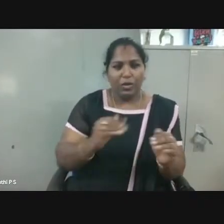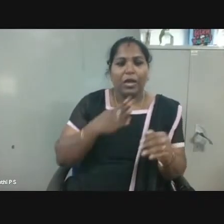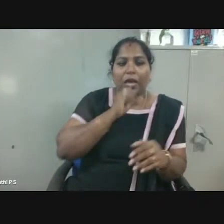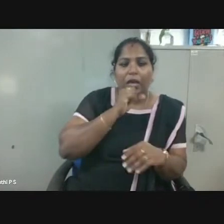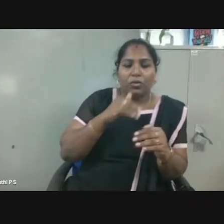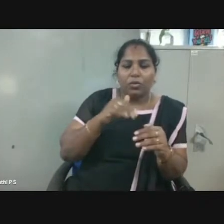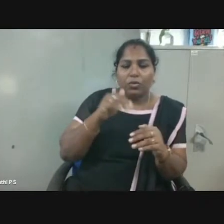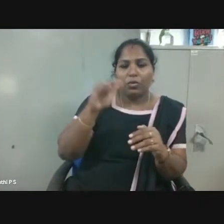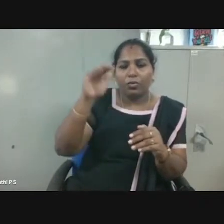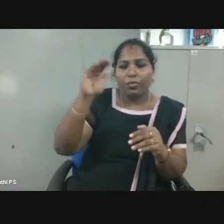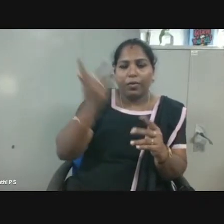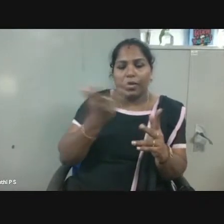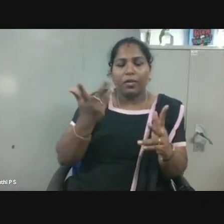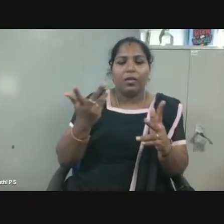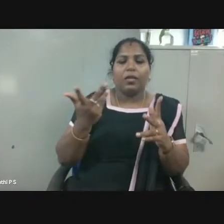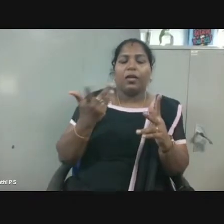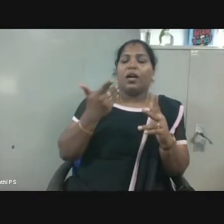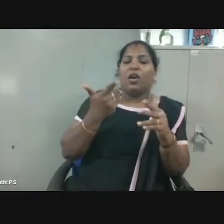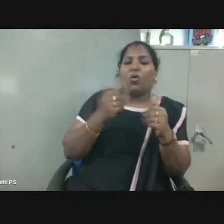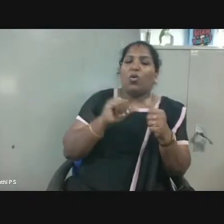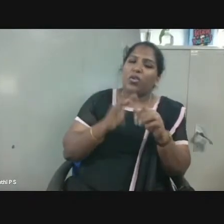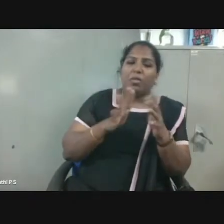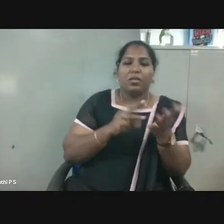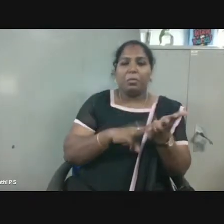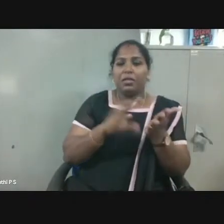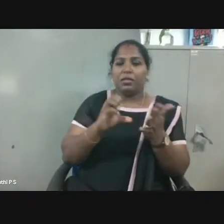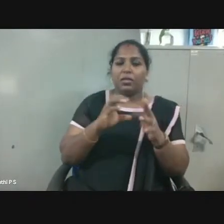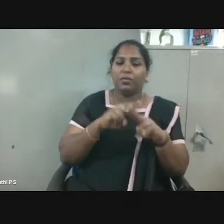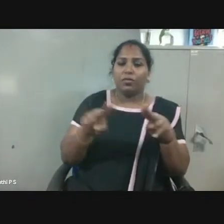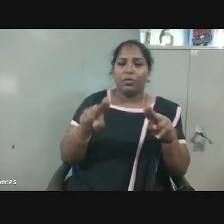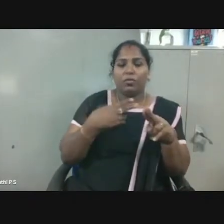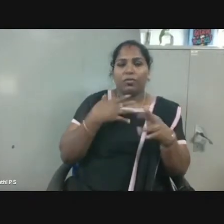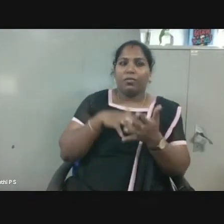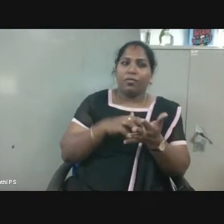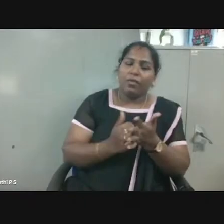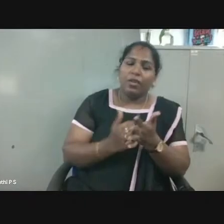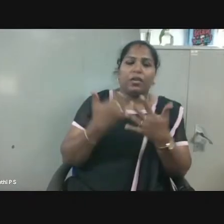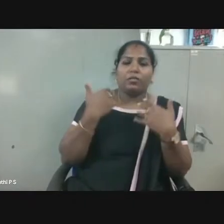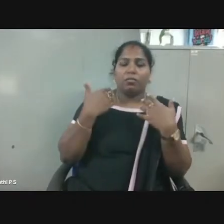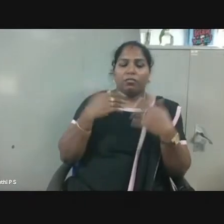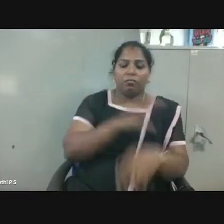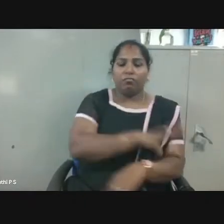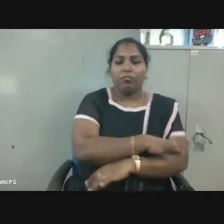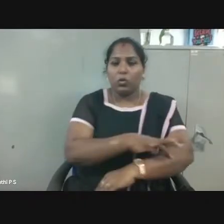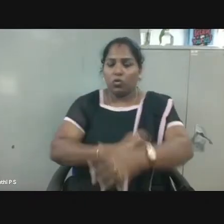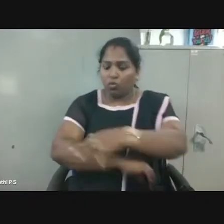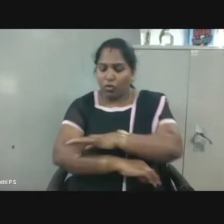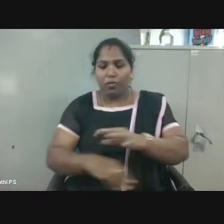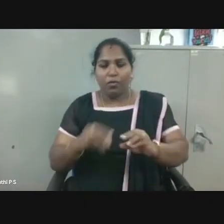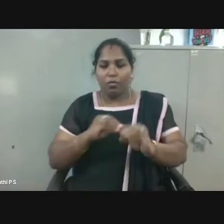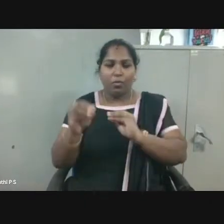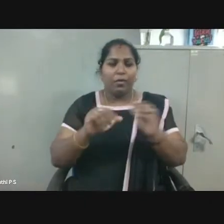വയസ്സ് കൂടുമ്പോഴത്തേക്ക് ഇവരുടെ ഈ പേശികളെല്ലാം ബലക്കുറവ് വന്നിട്ട് ജോയിന്റുകളൊന്നും അനങ്ങാതെ. ജോയിന്റുകൾ കുറെ ദിവസം നമ്മൾ അനക്കാതിരുന്നു, നമ്മളിപ്പോ ഒരു